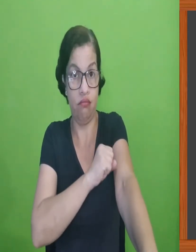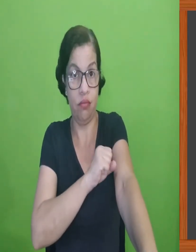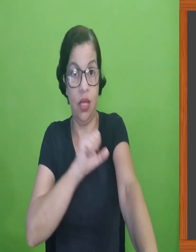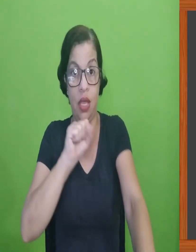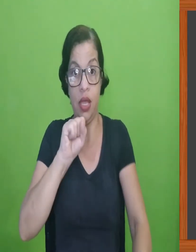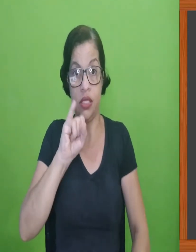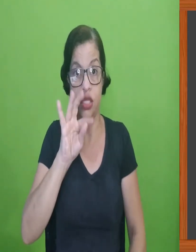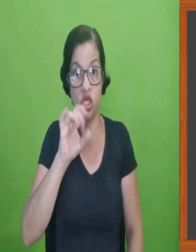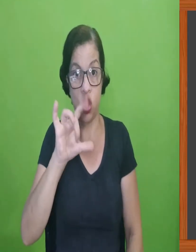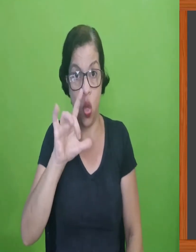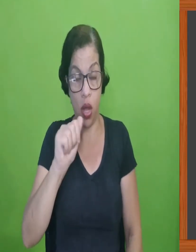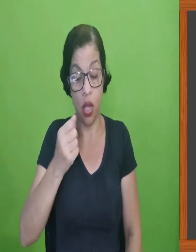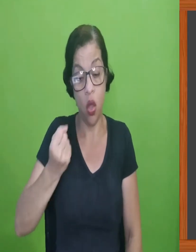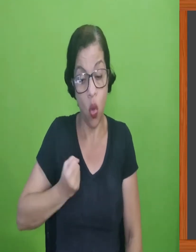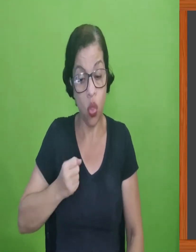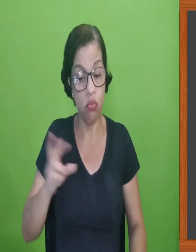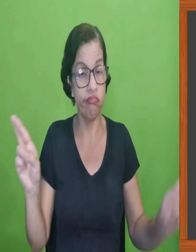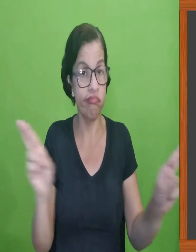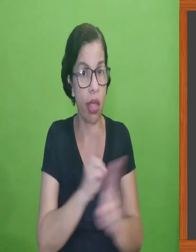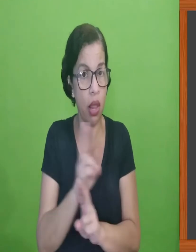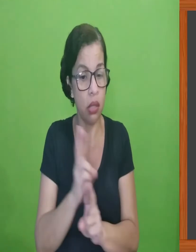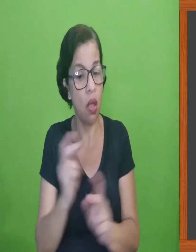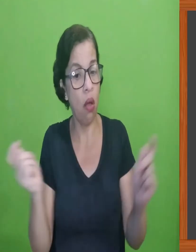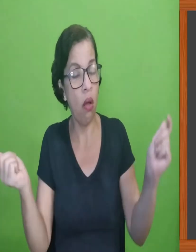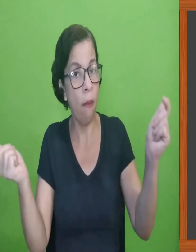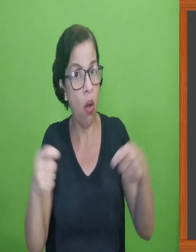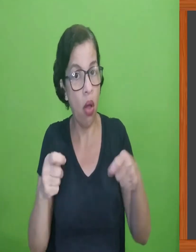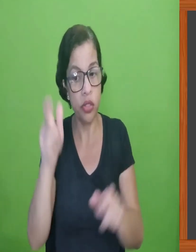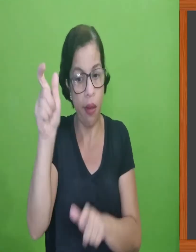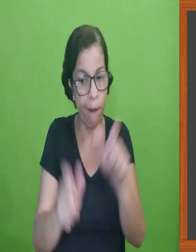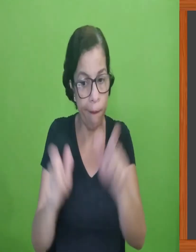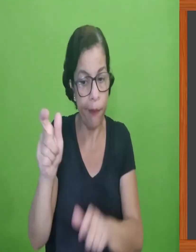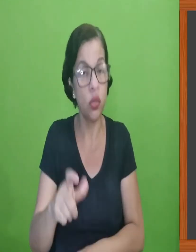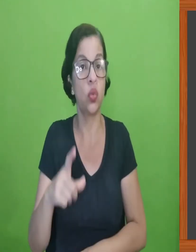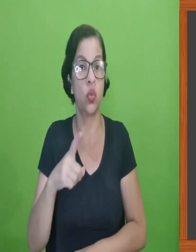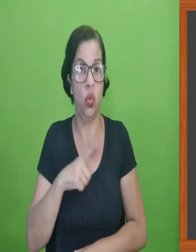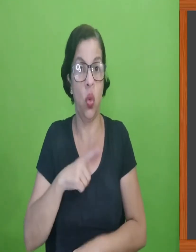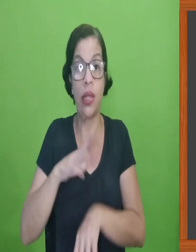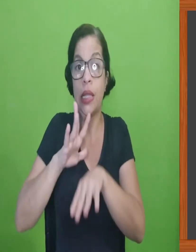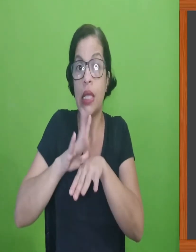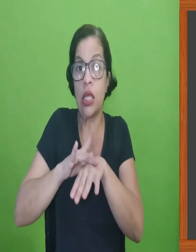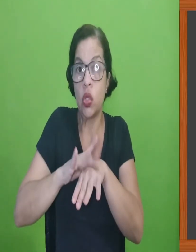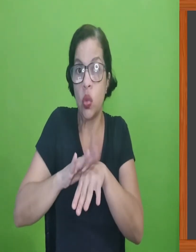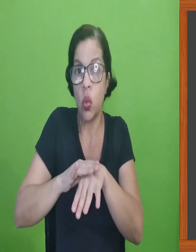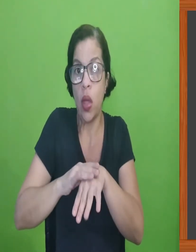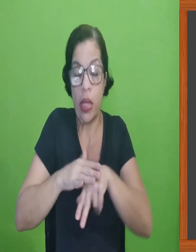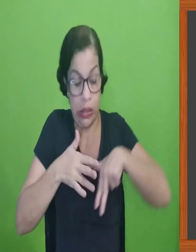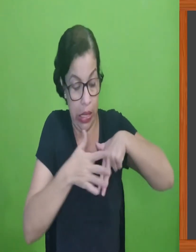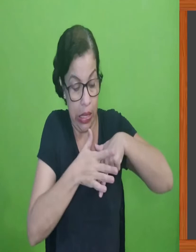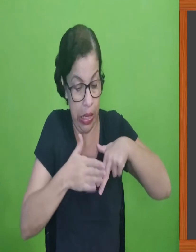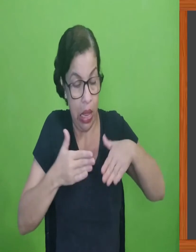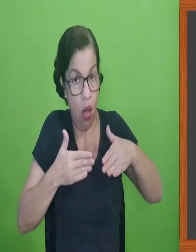superiores. Esse índice pode ser relacionado com a possibilidade do indivíduo apresentar uma doença arterial